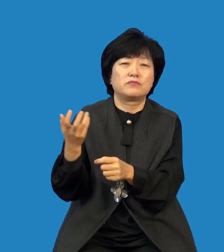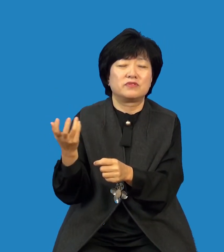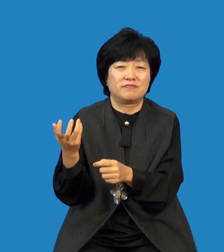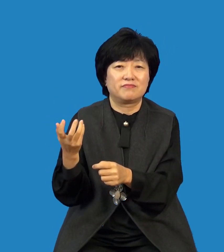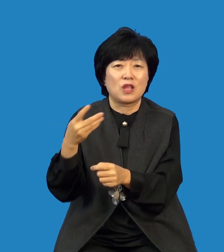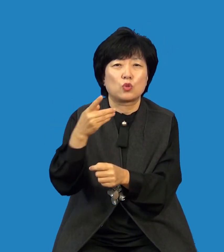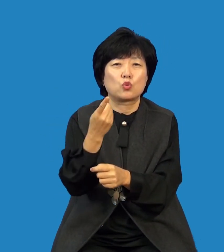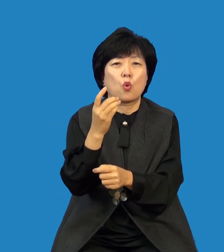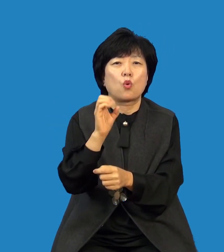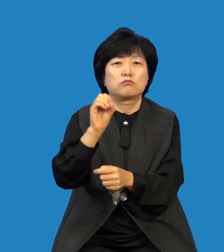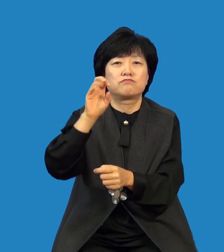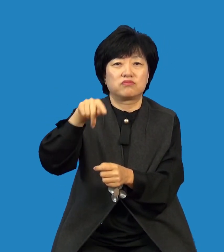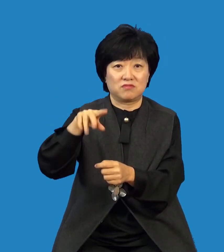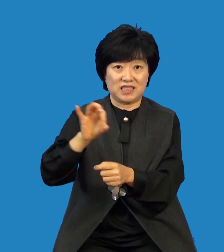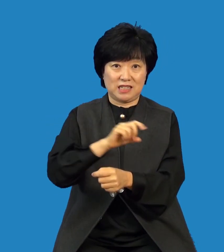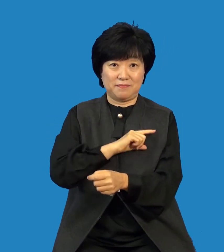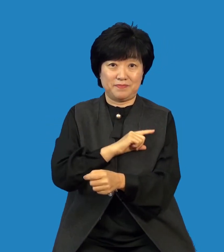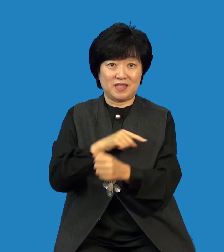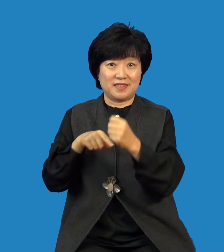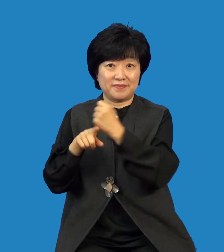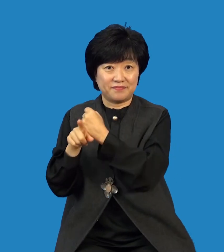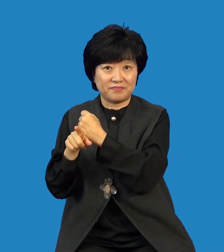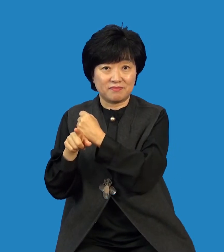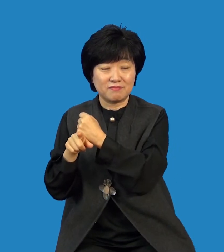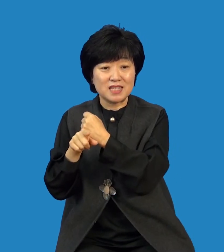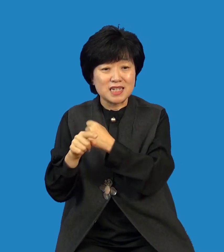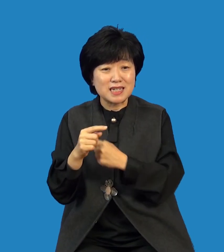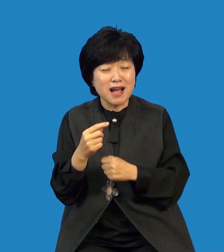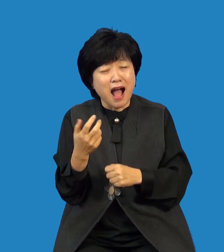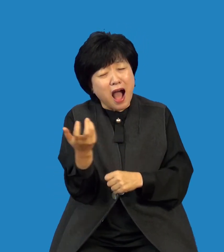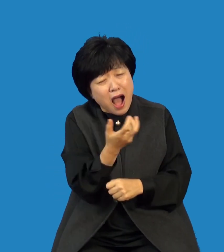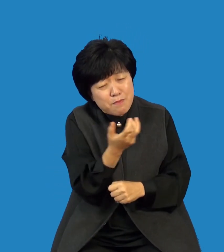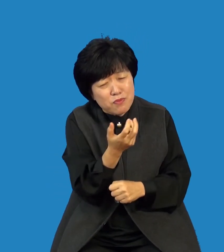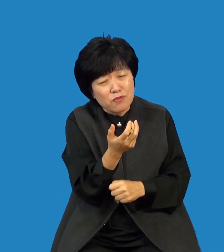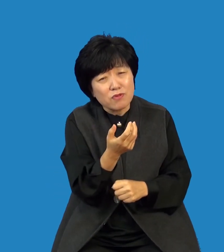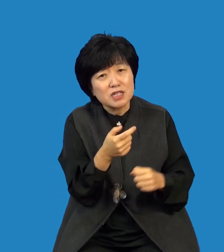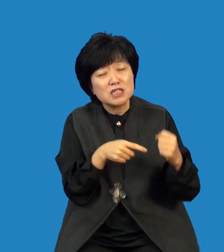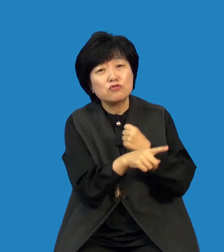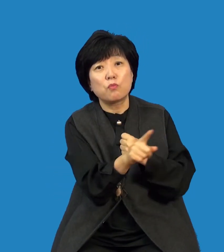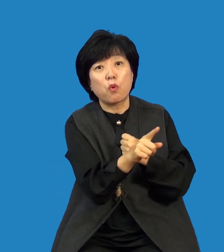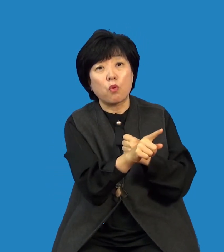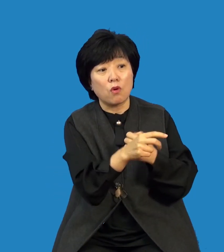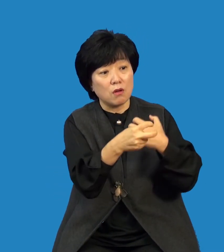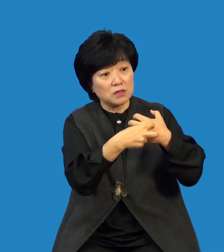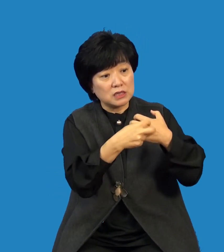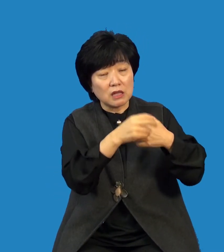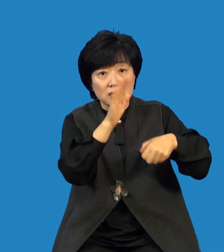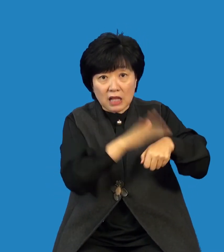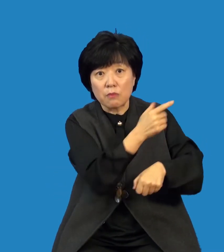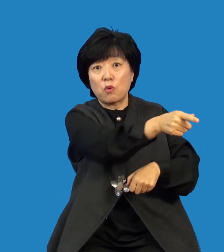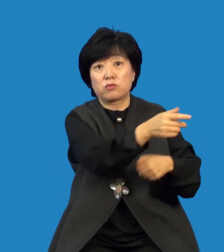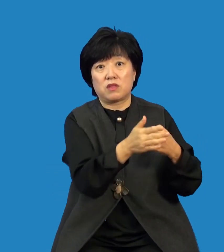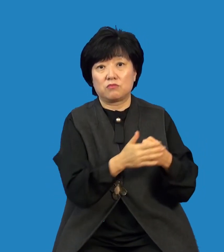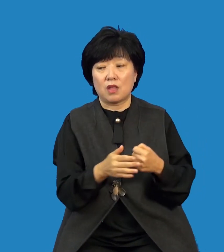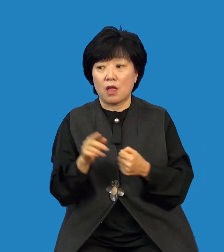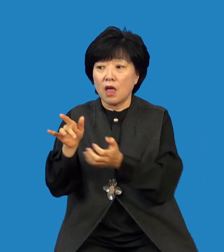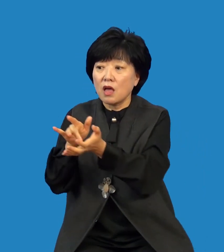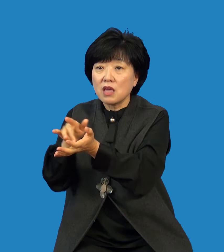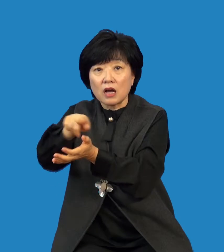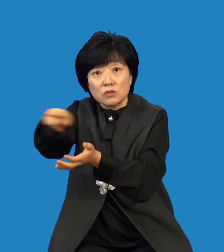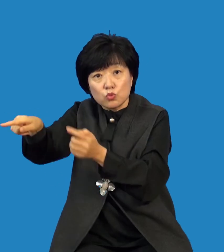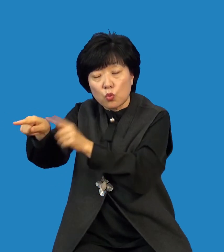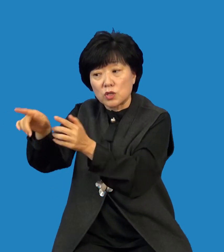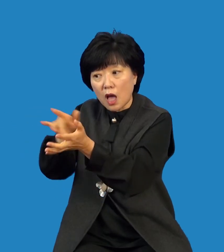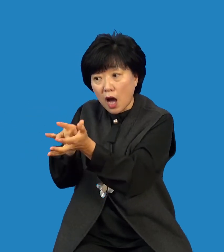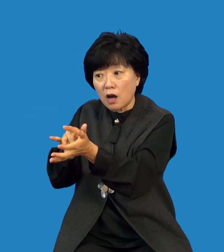아파서. 자, 근데 이 생고생을 왜 했어요? 진단을 잘못 내서 그런 거야, 진단을. 약 한 방 먹으면 되는 건데, 그 진단을